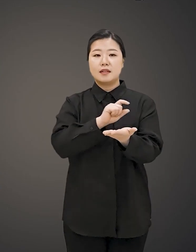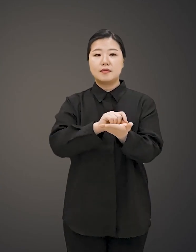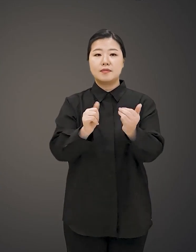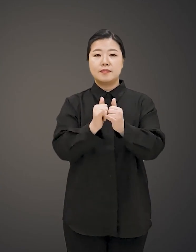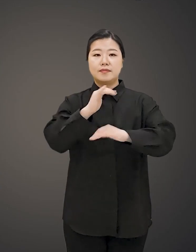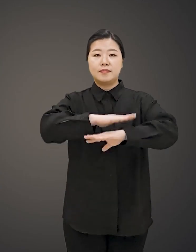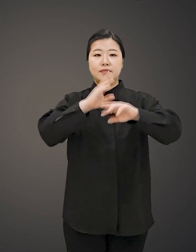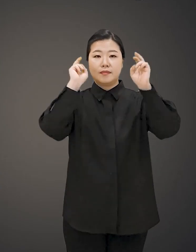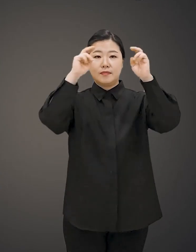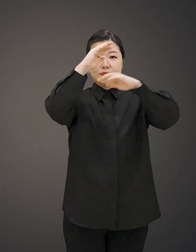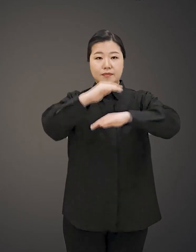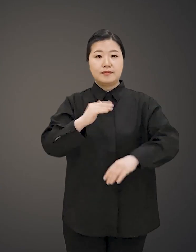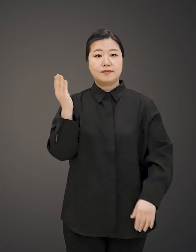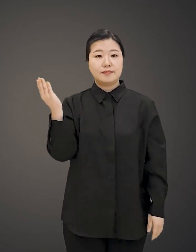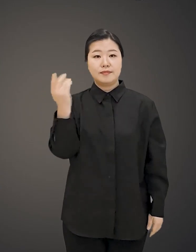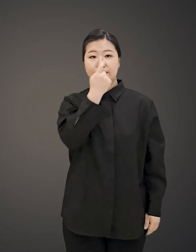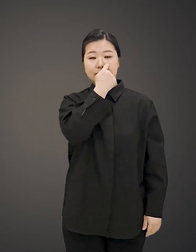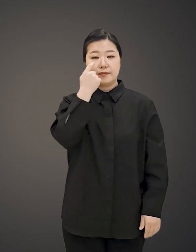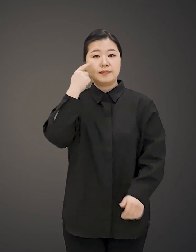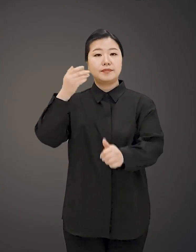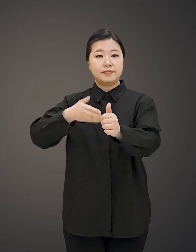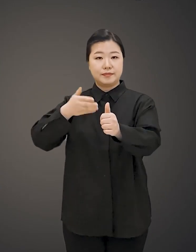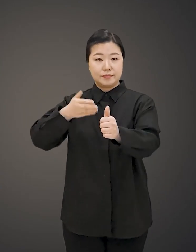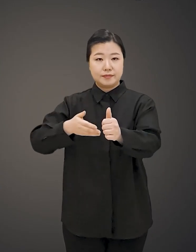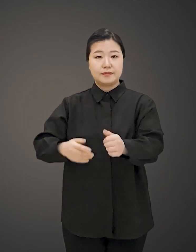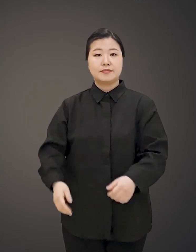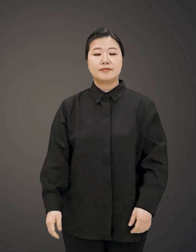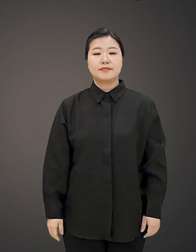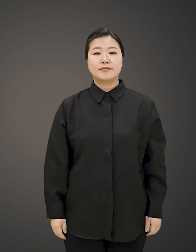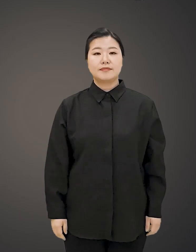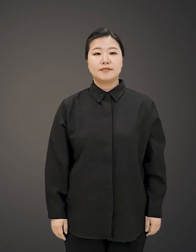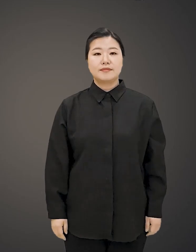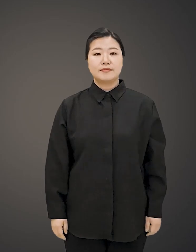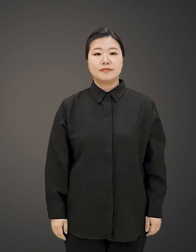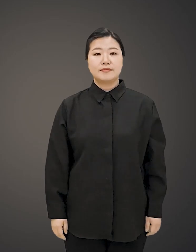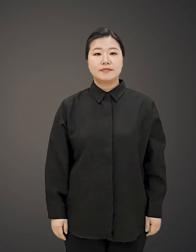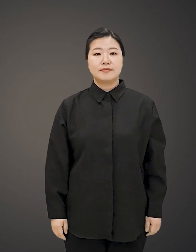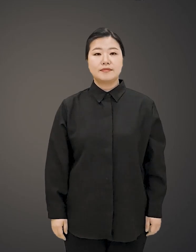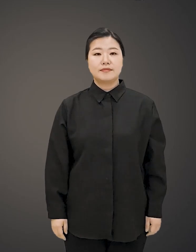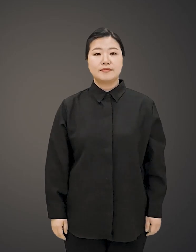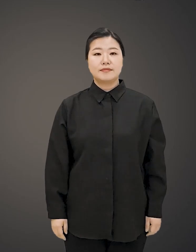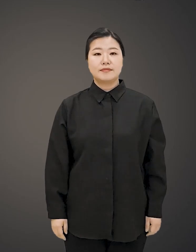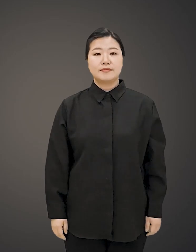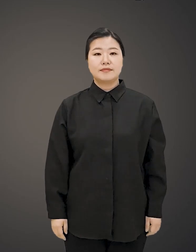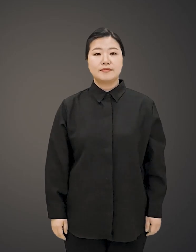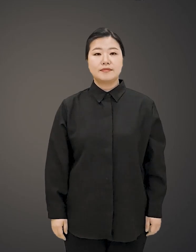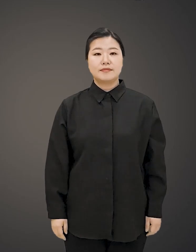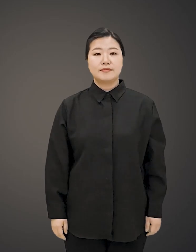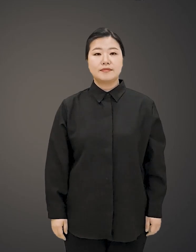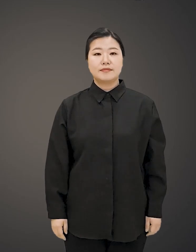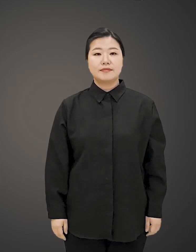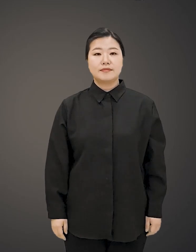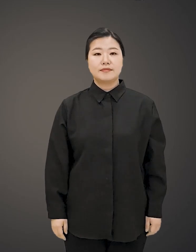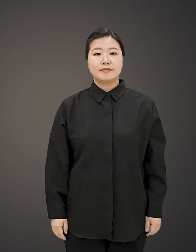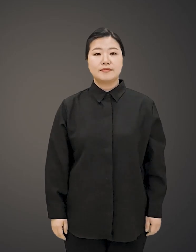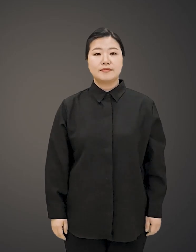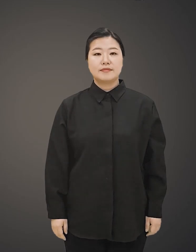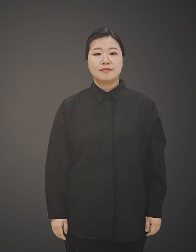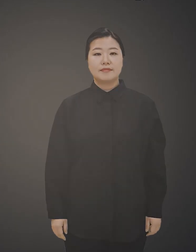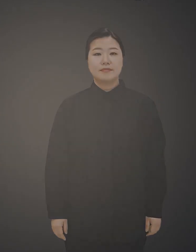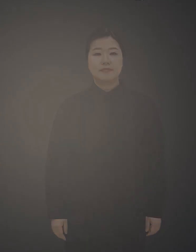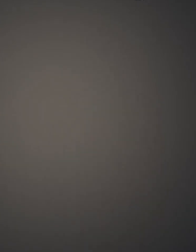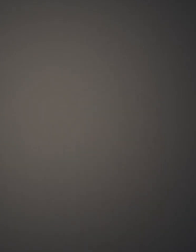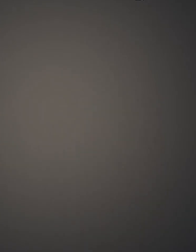도서명 시어머니 유품 정리. 저자 가키야 미우. 출판사 문예춘 주사.